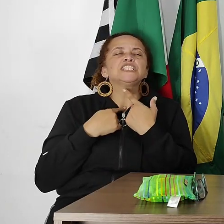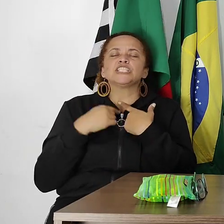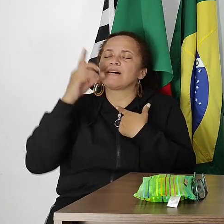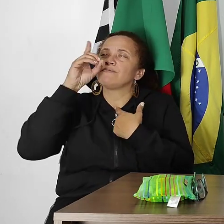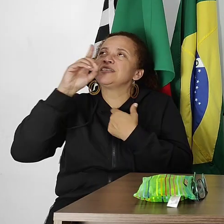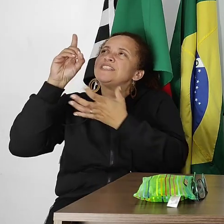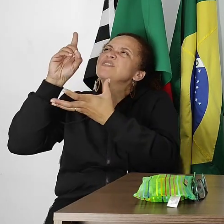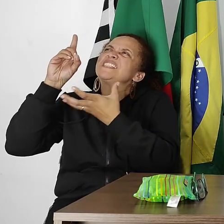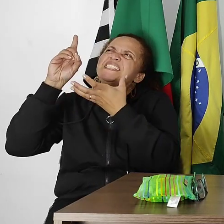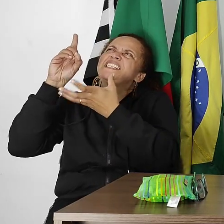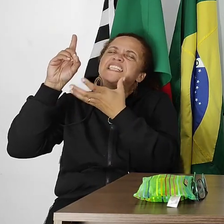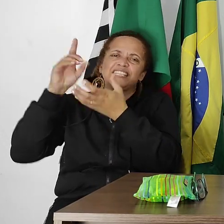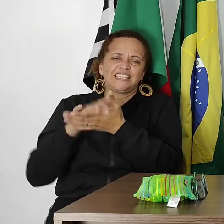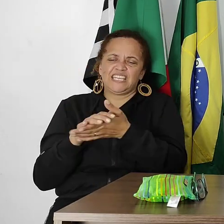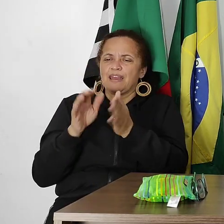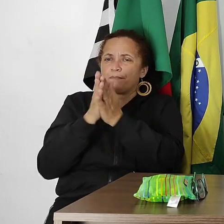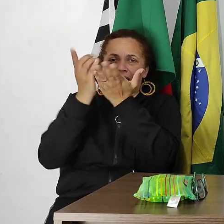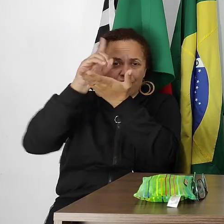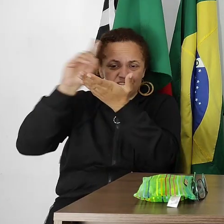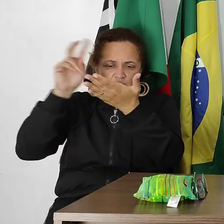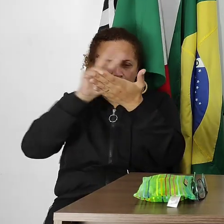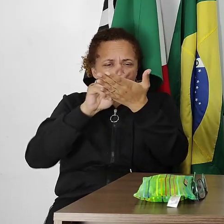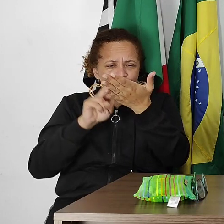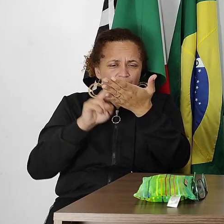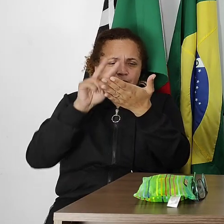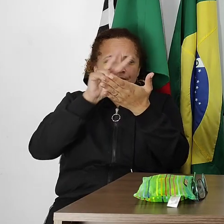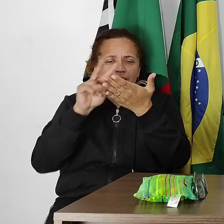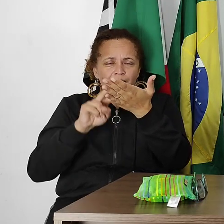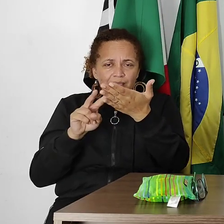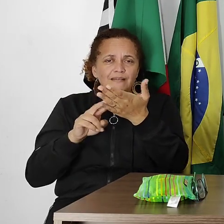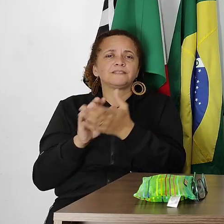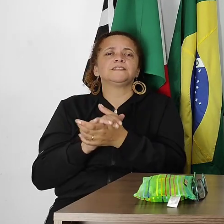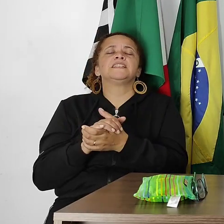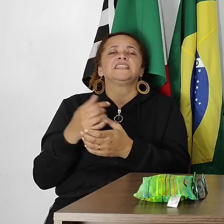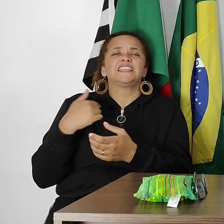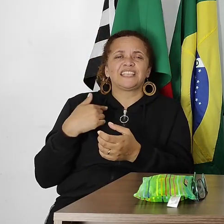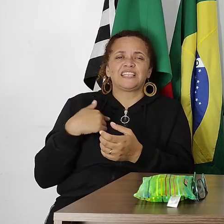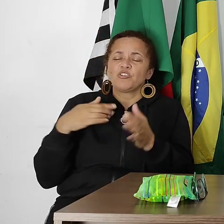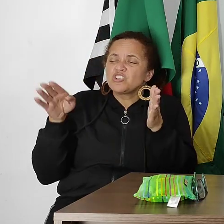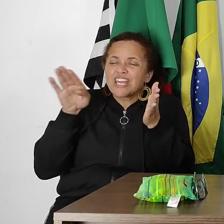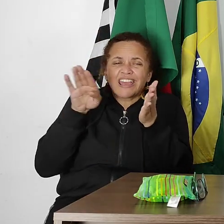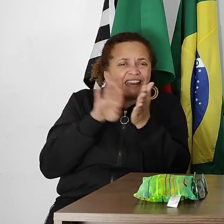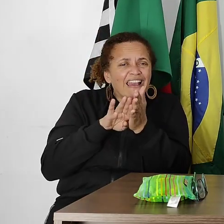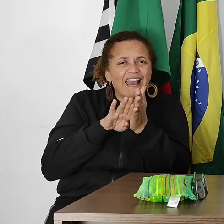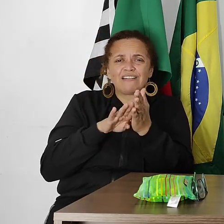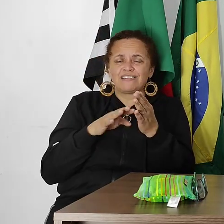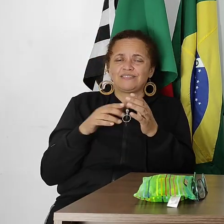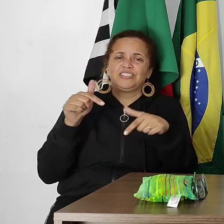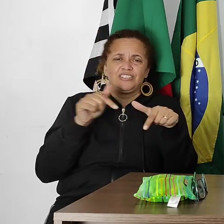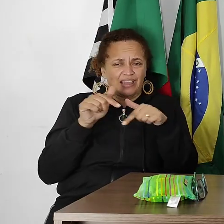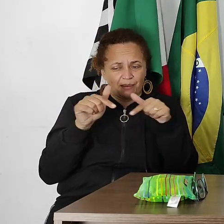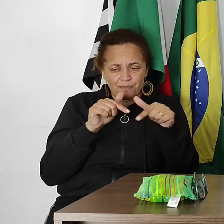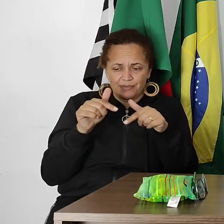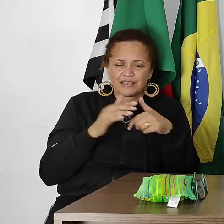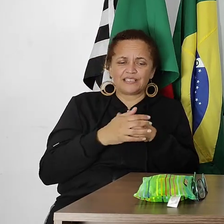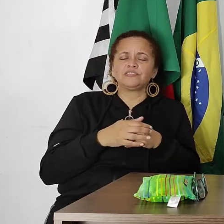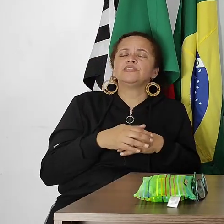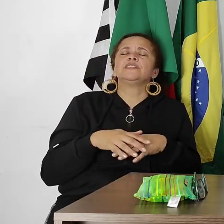Bíblia cansada. Eu chegava à noite do serviço. Depois que terminava tudo, eu encostava na minha cama e